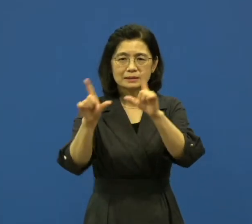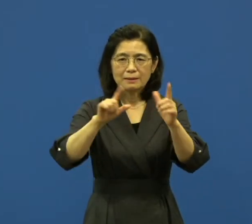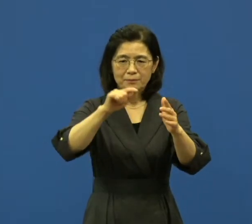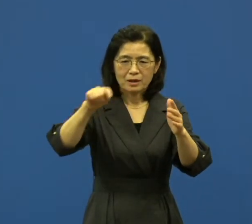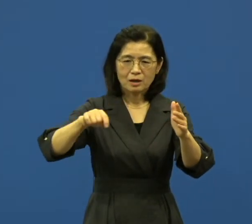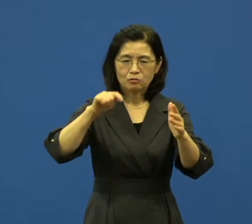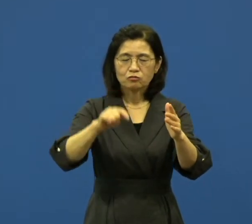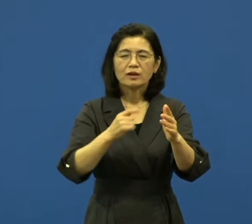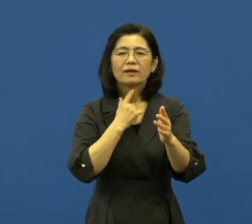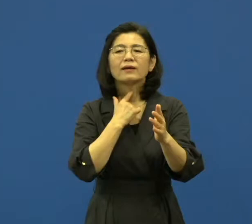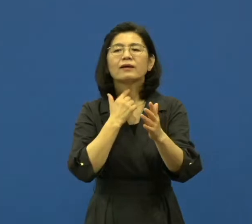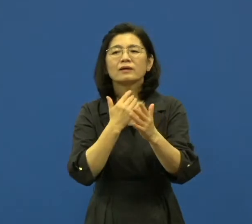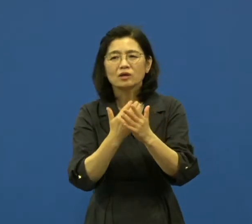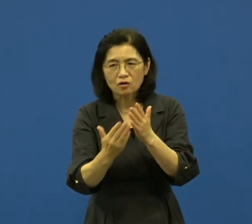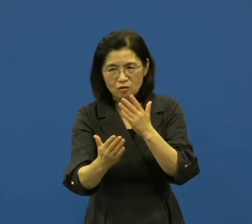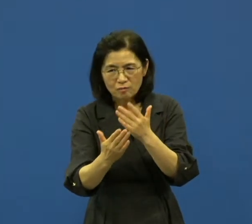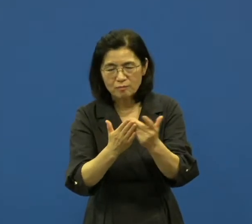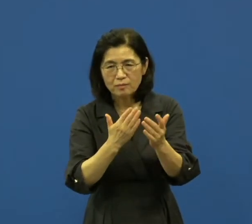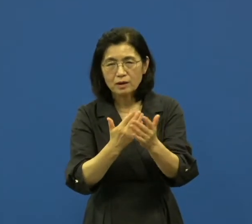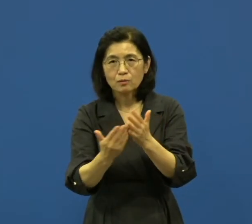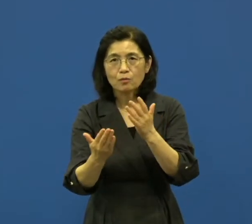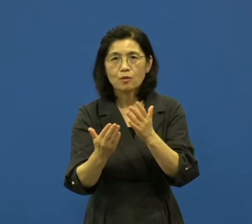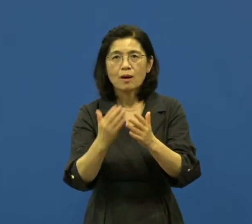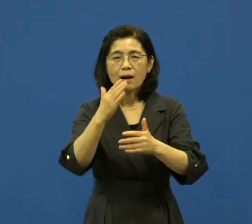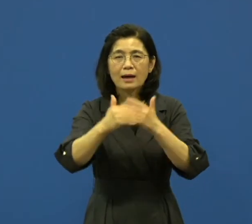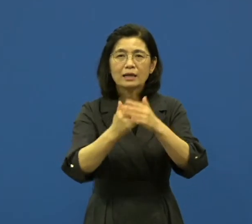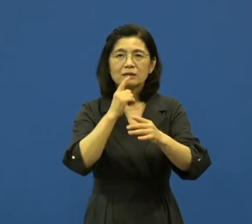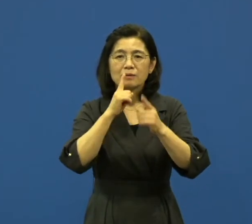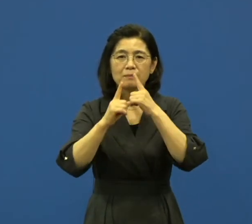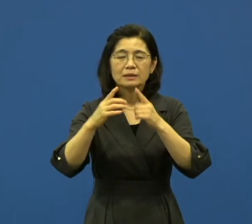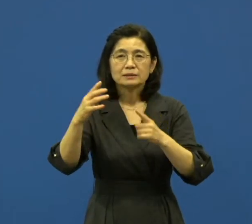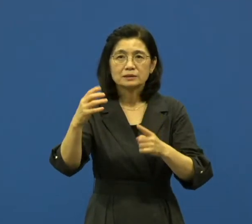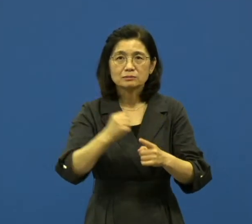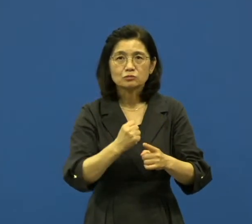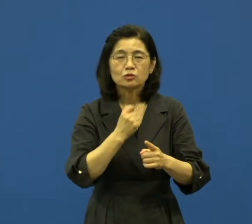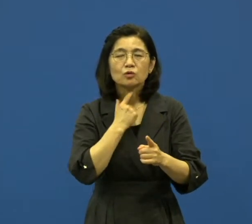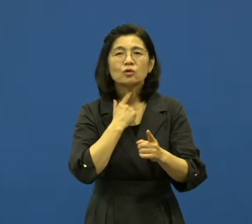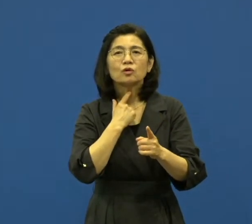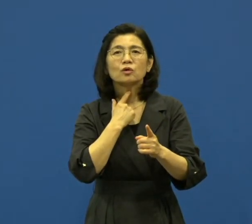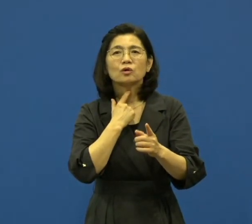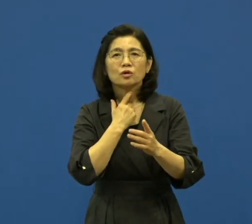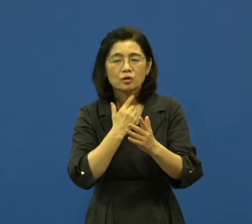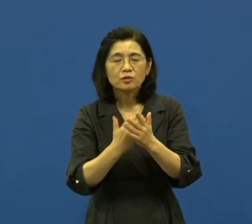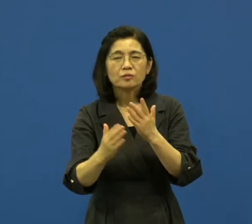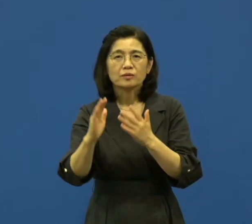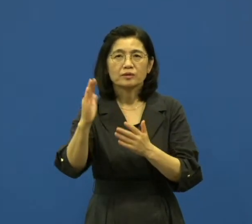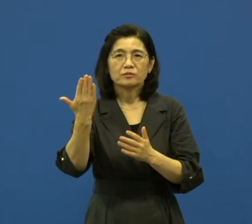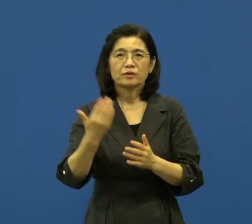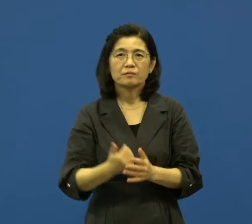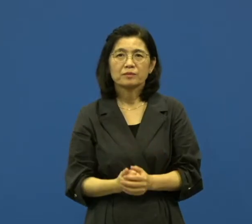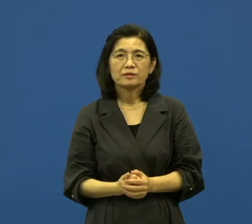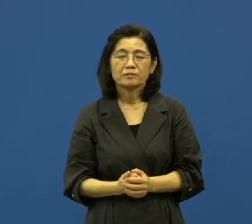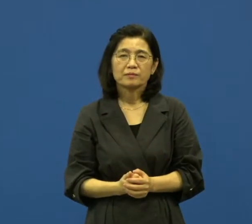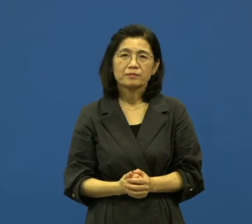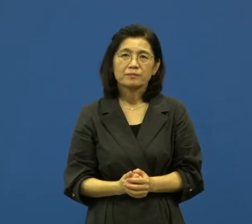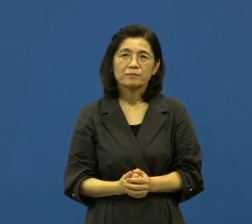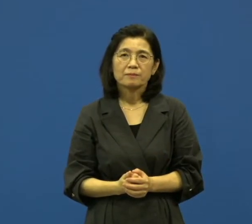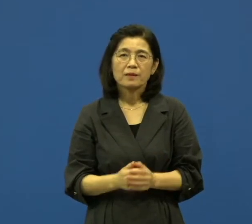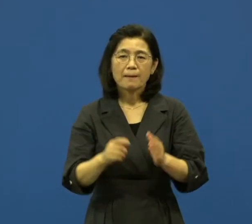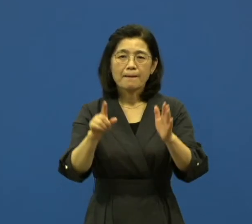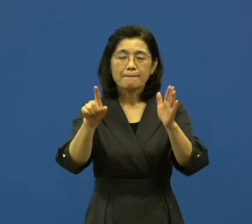믿음으로 말씀을 맛보아야 하는 것입니다. 믿음은 살아있고 꿈틀거리고 생생하게 와닿는